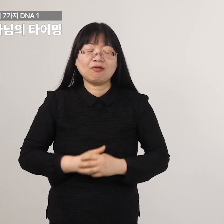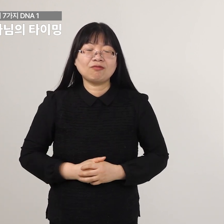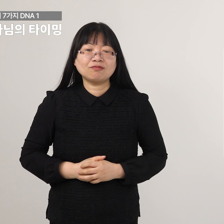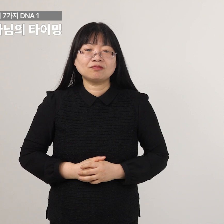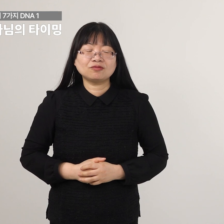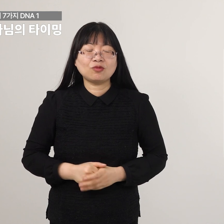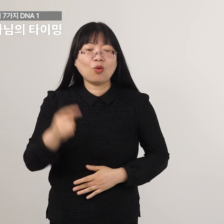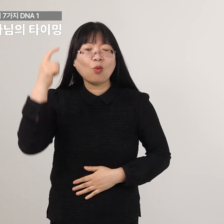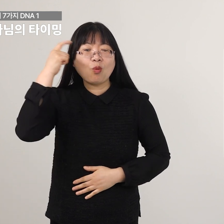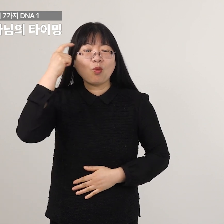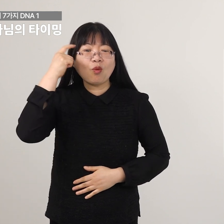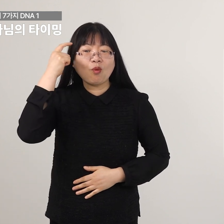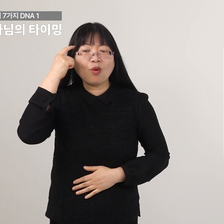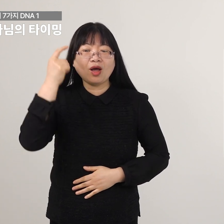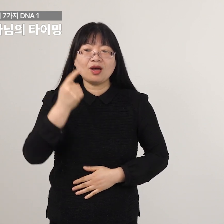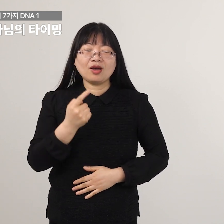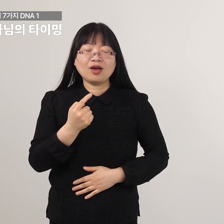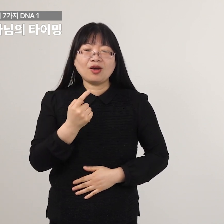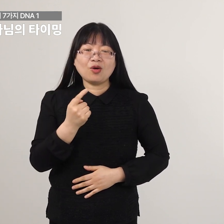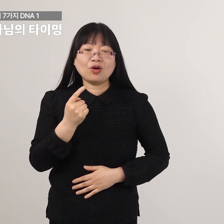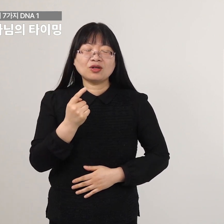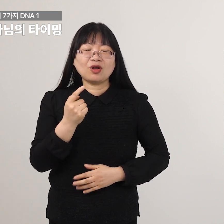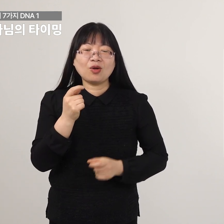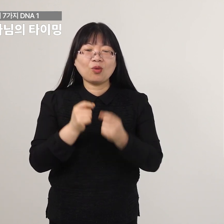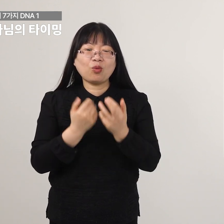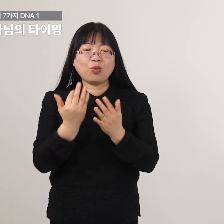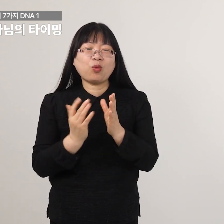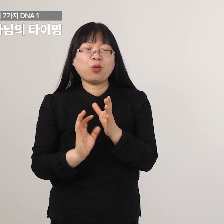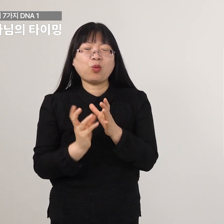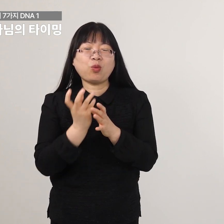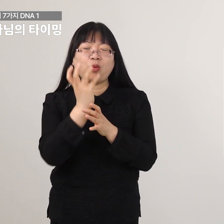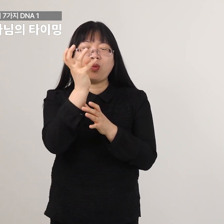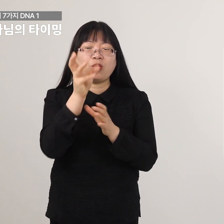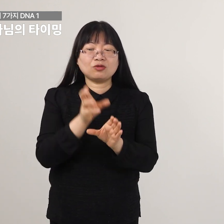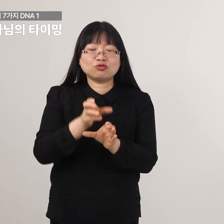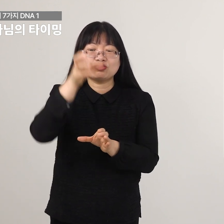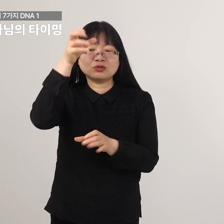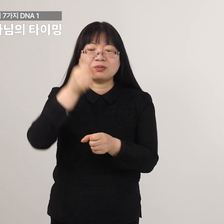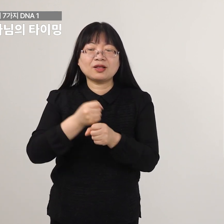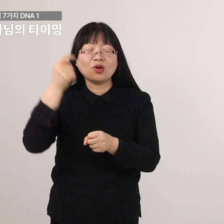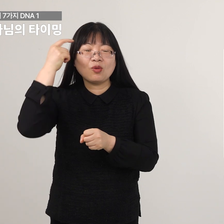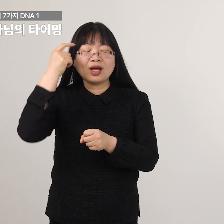왜 굴뚝으로 만들어요. 예. 술도 끊으시고